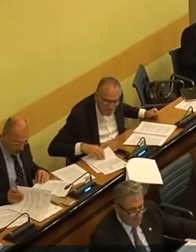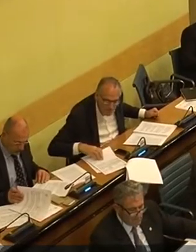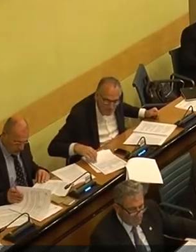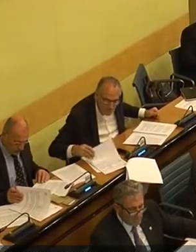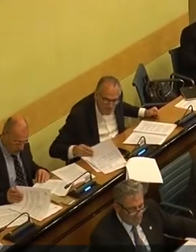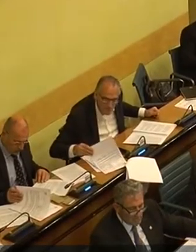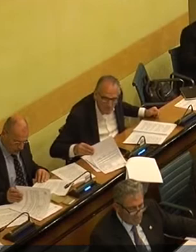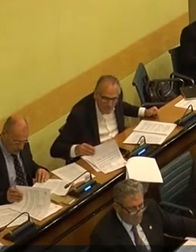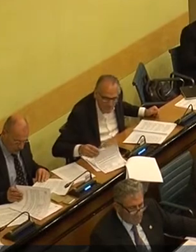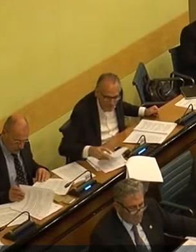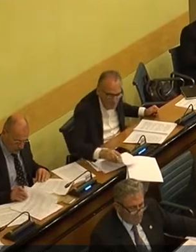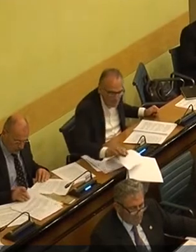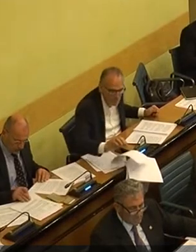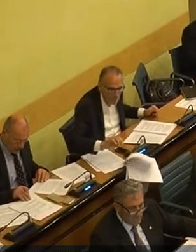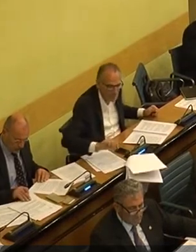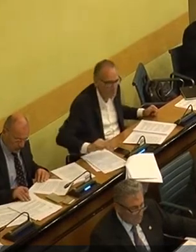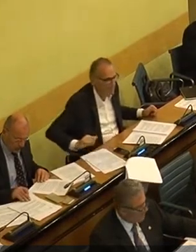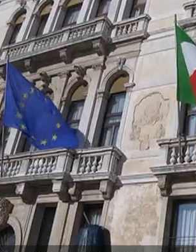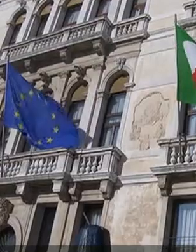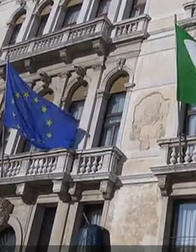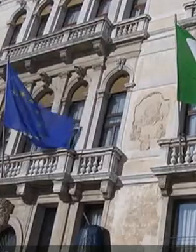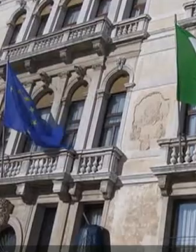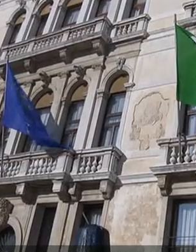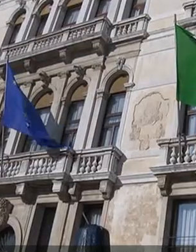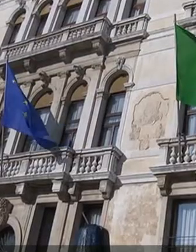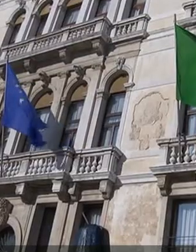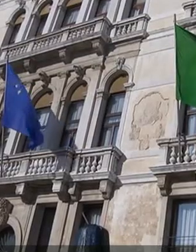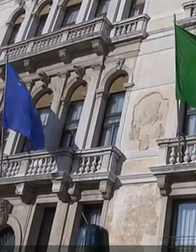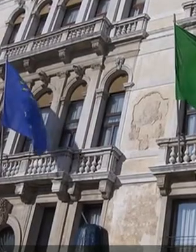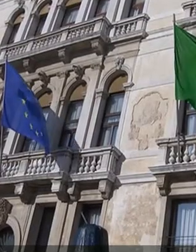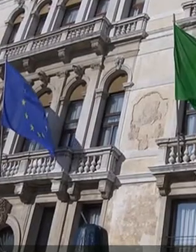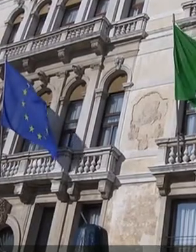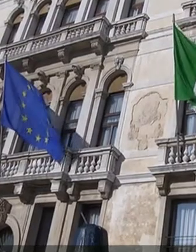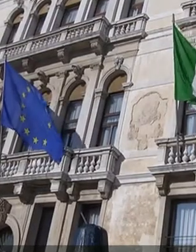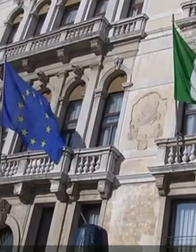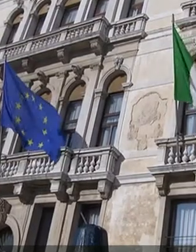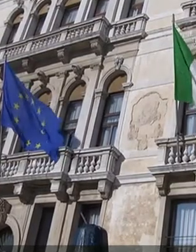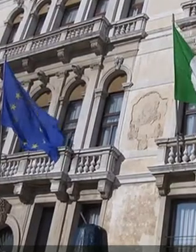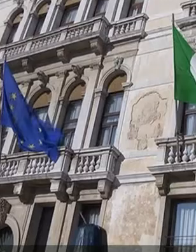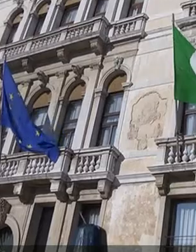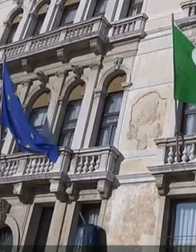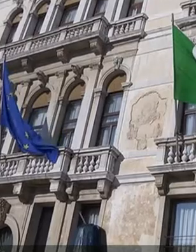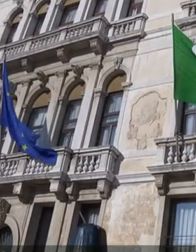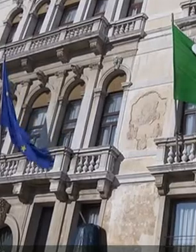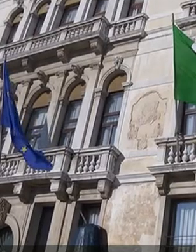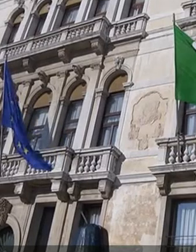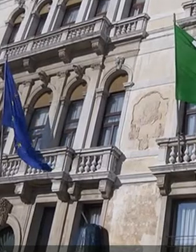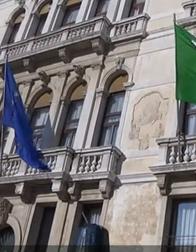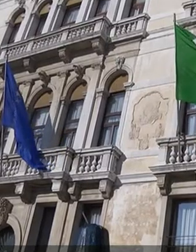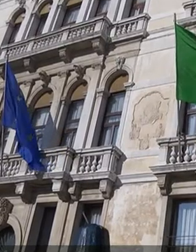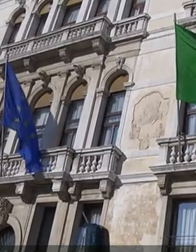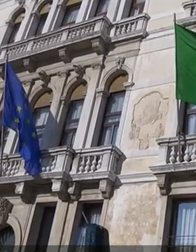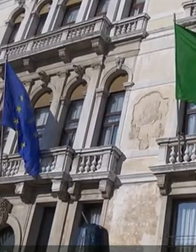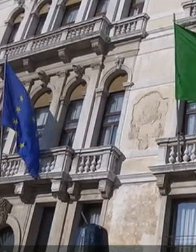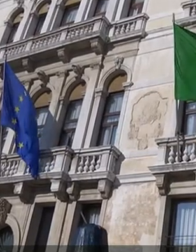presidenziale quindi per definizione inappellabile è arrivato a quattro giorni dall'inizio della tempesta perfetta cominciata con la fuga di